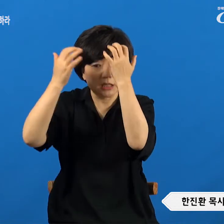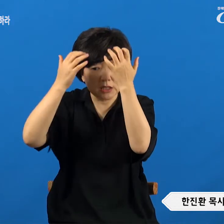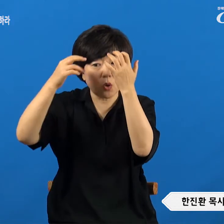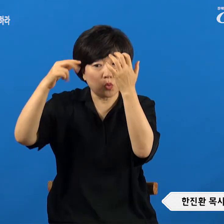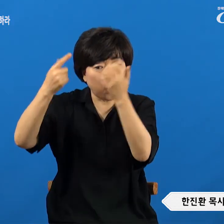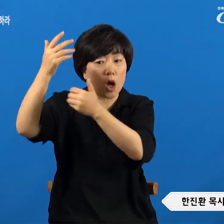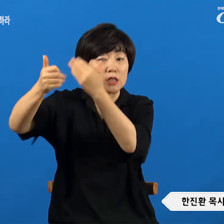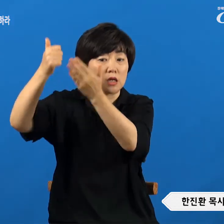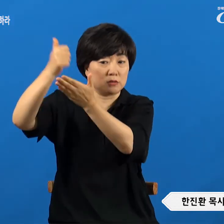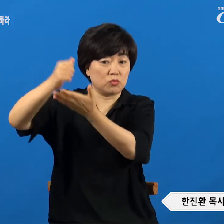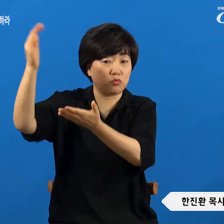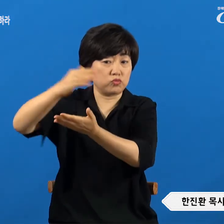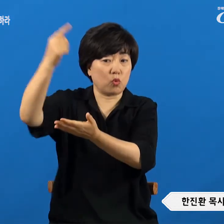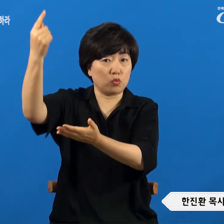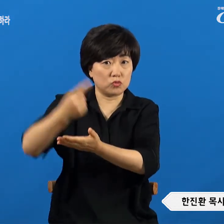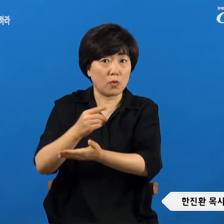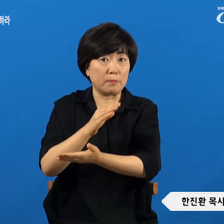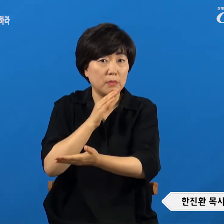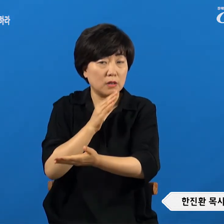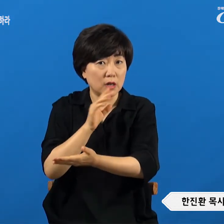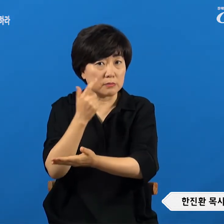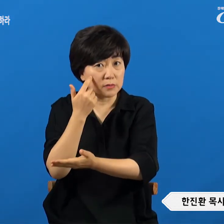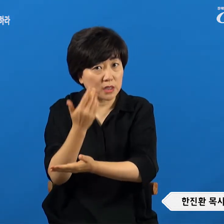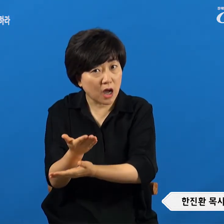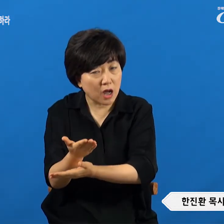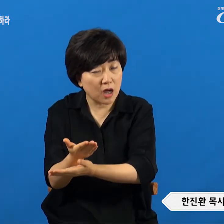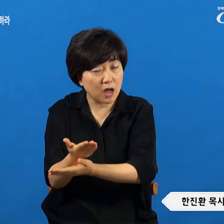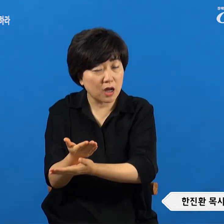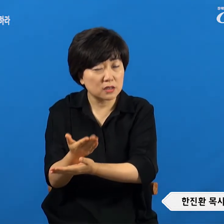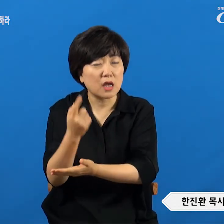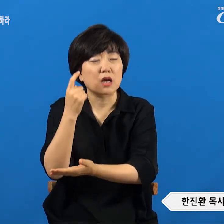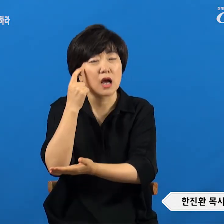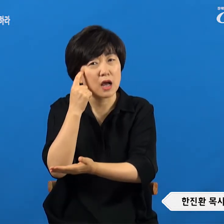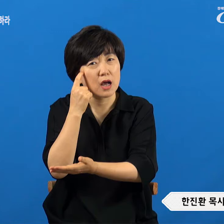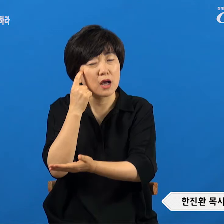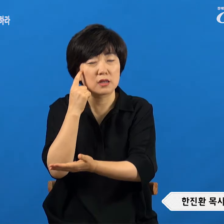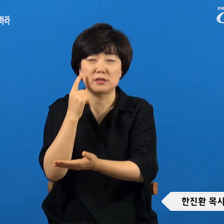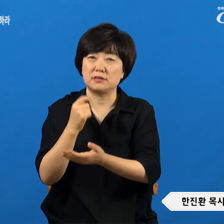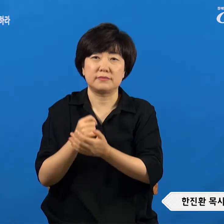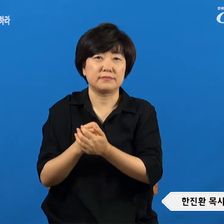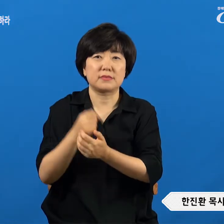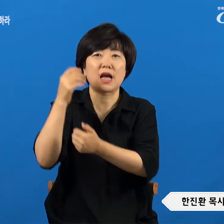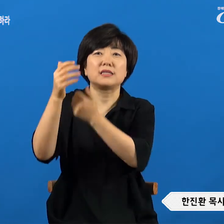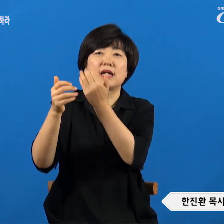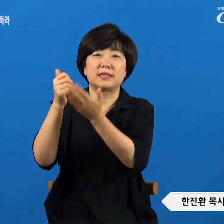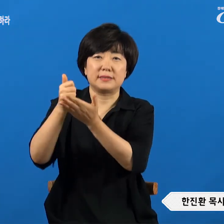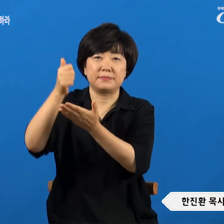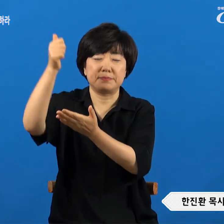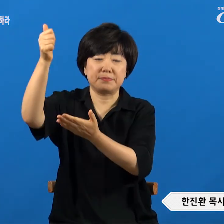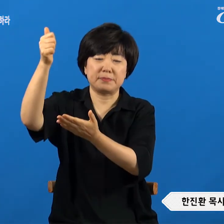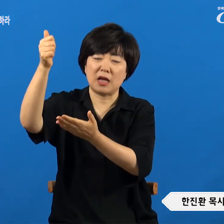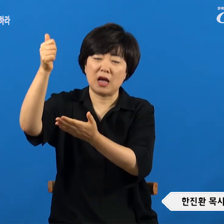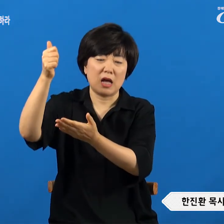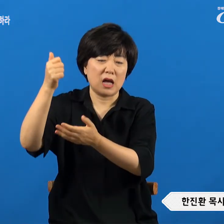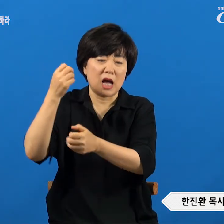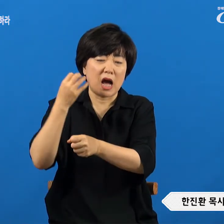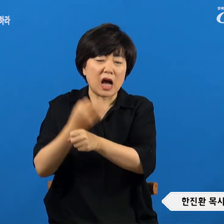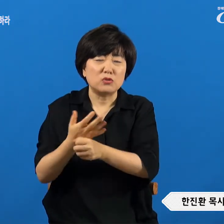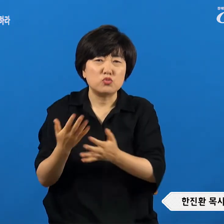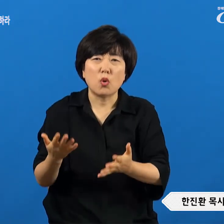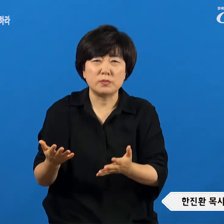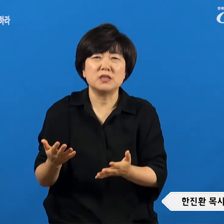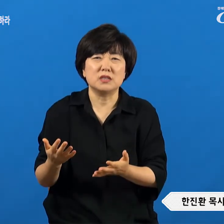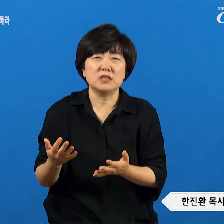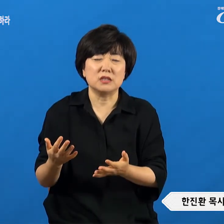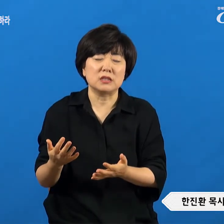아닙니까? 그렇게 생각하실 수 있지만 하나님께서 할 수 없어서 허용하시는